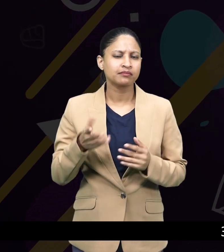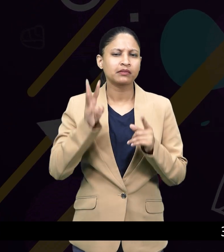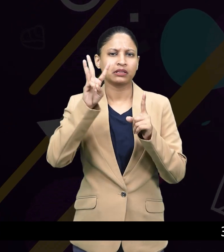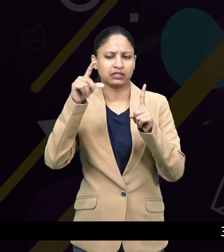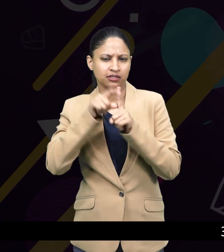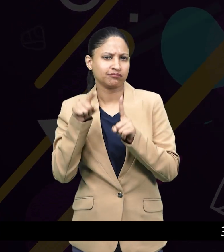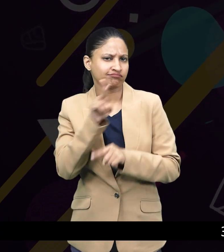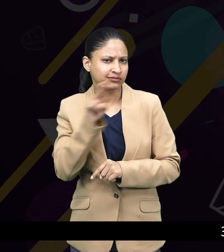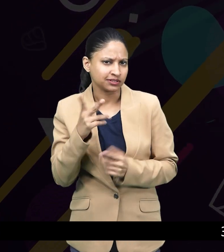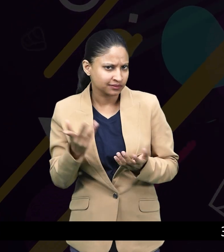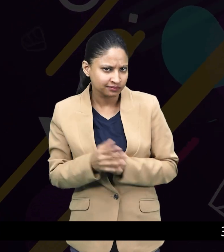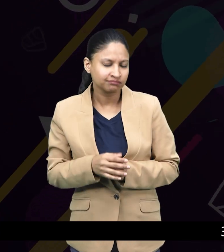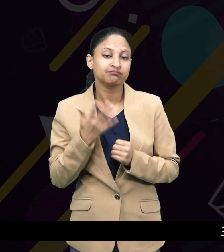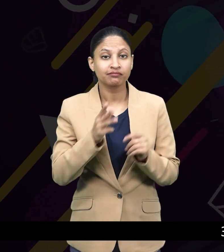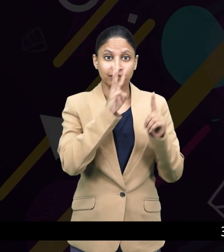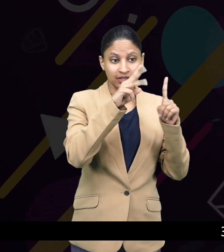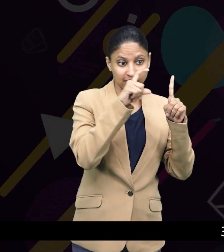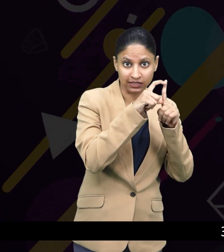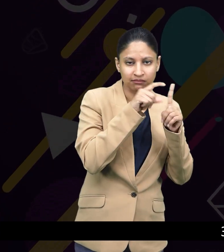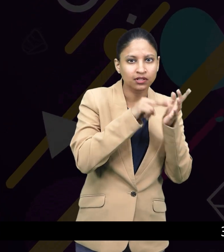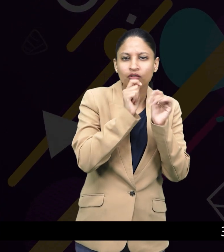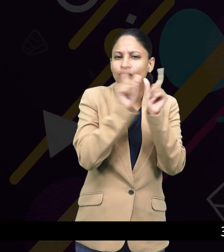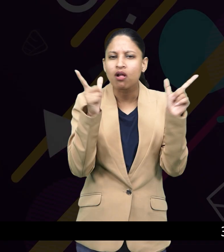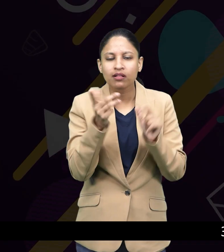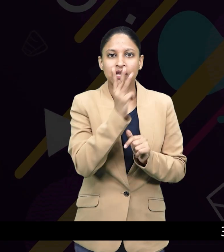3D आकृतियां क्या है?